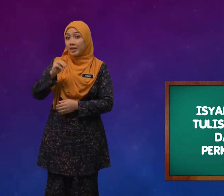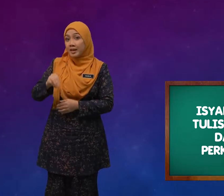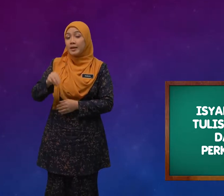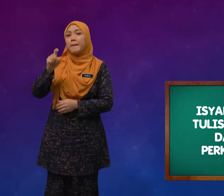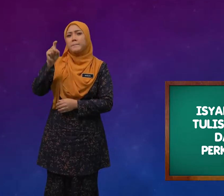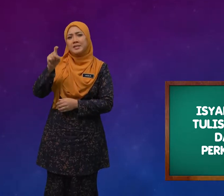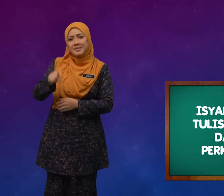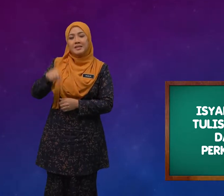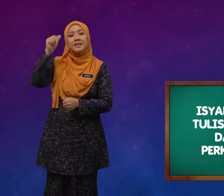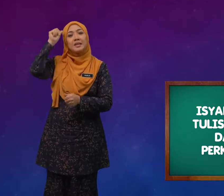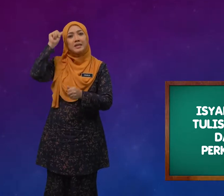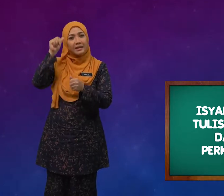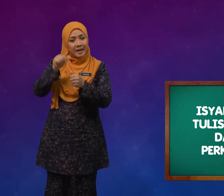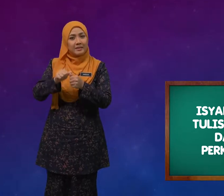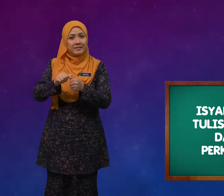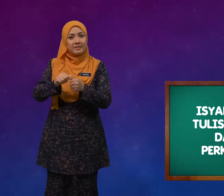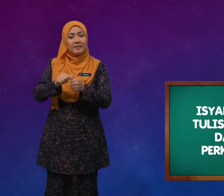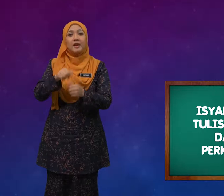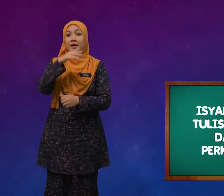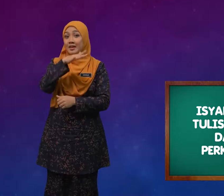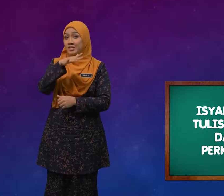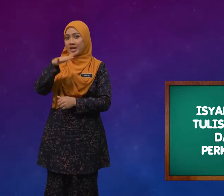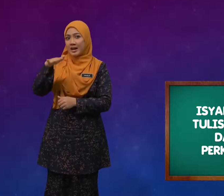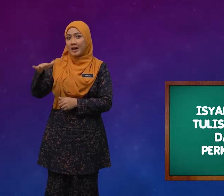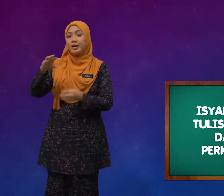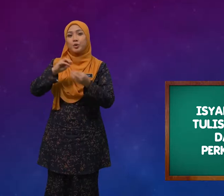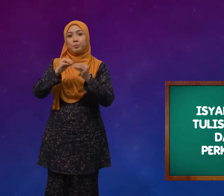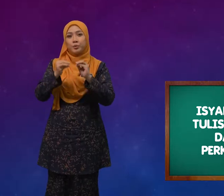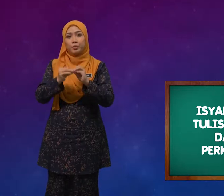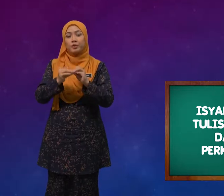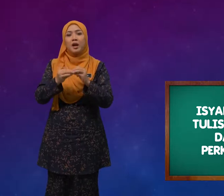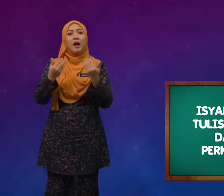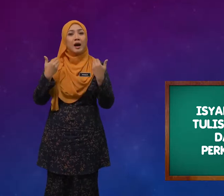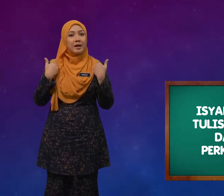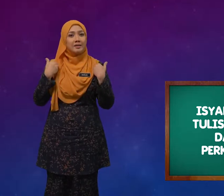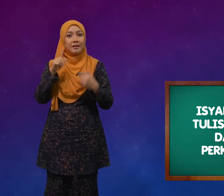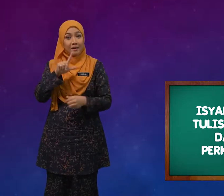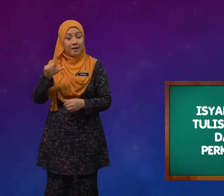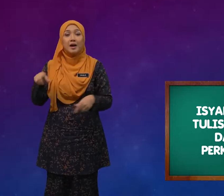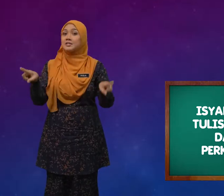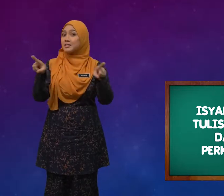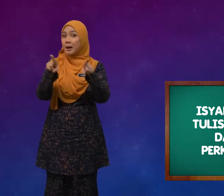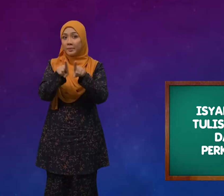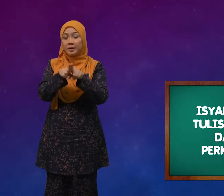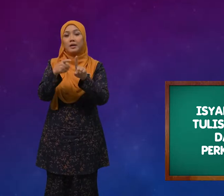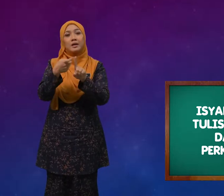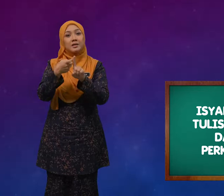Murid-murid mesti ingat ya, ejaan nombor adalah sama